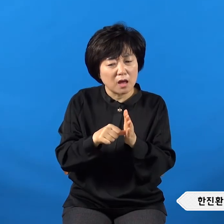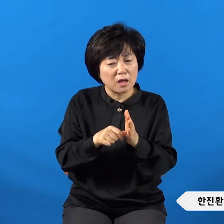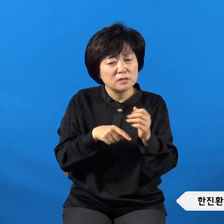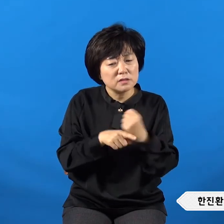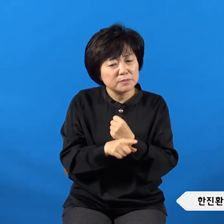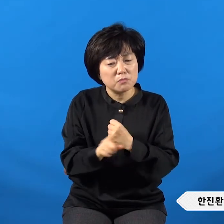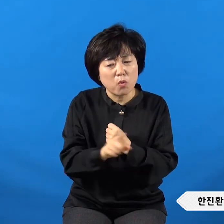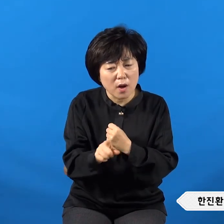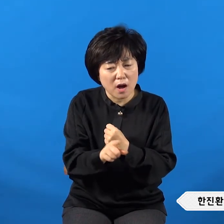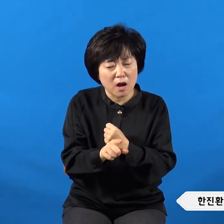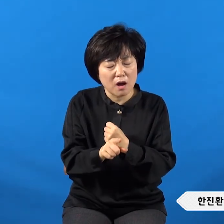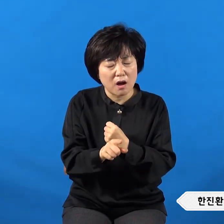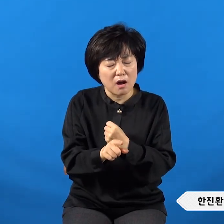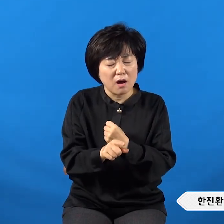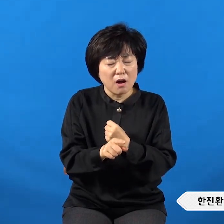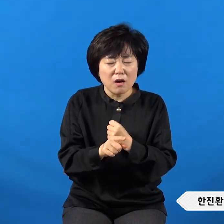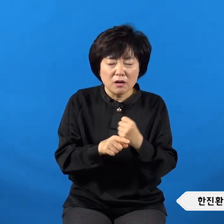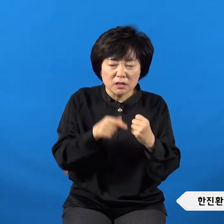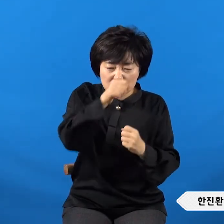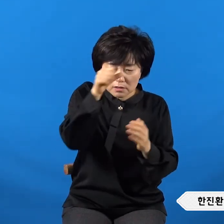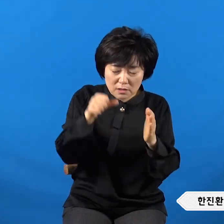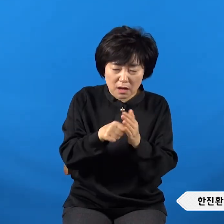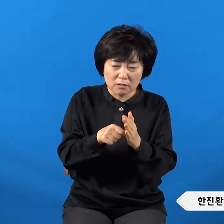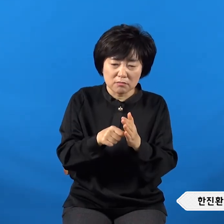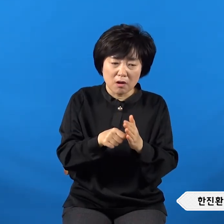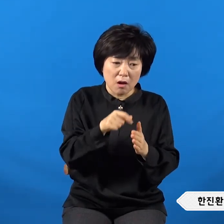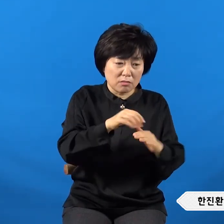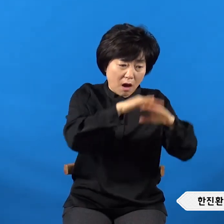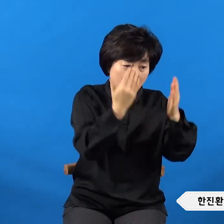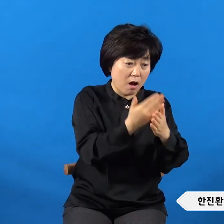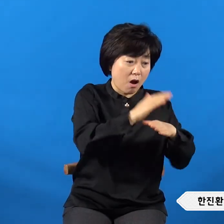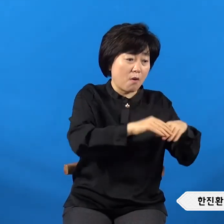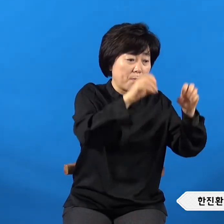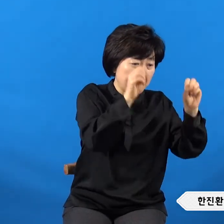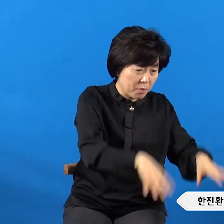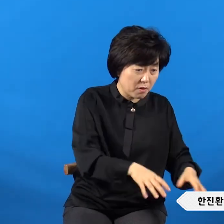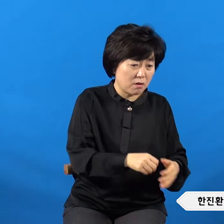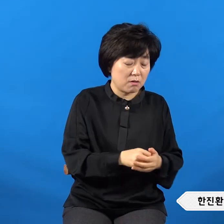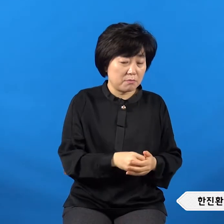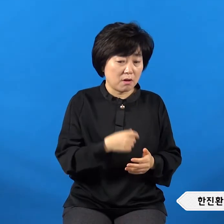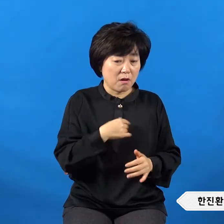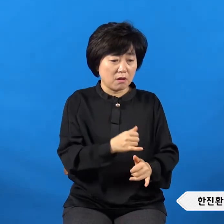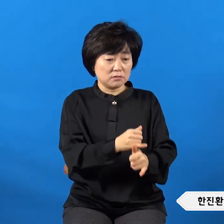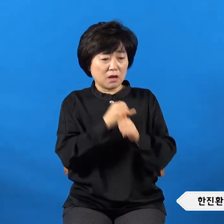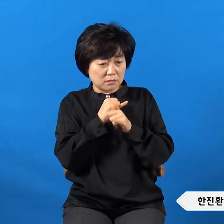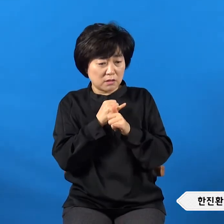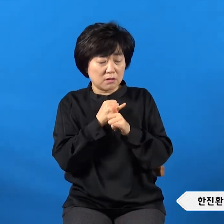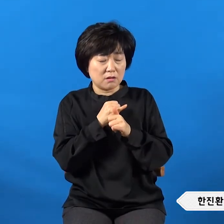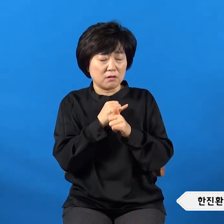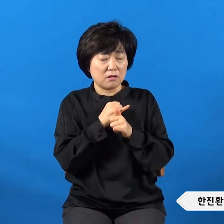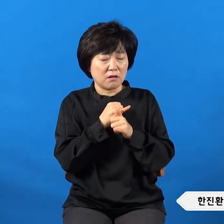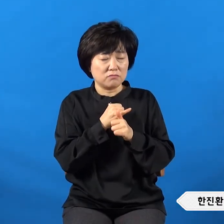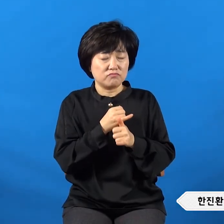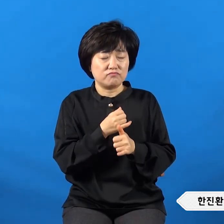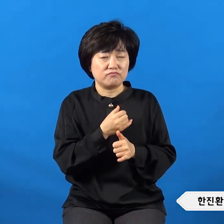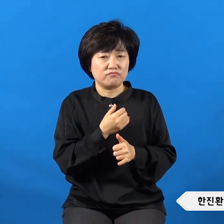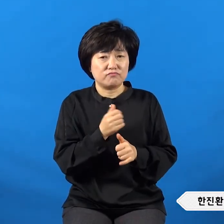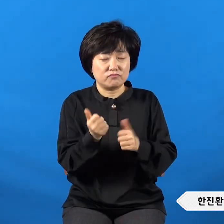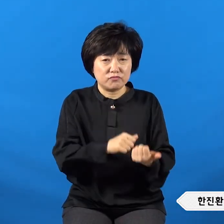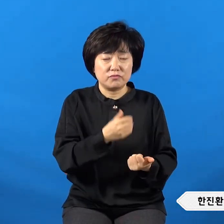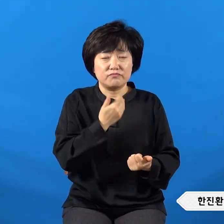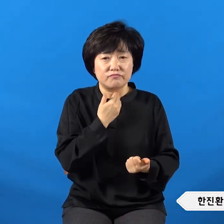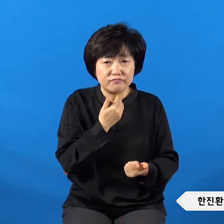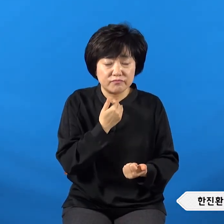됩니다. 그렇게 허무한 것이 인생이라면 당장 자살해서 죽을 수도 없고 도대체